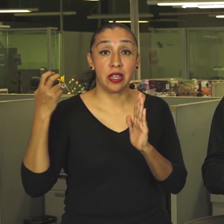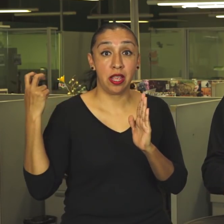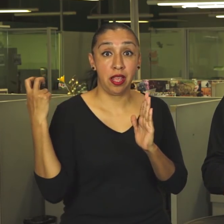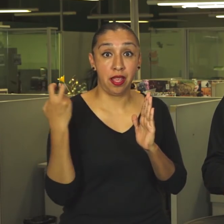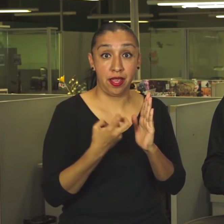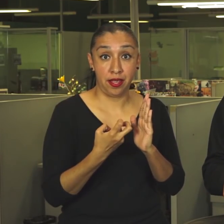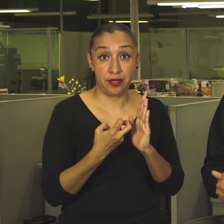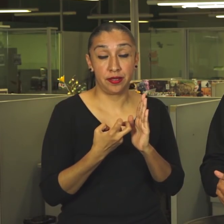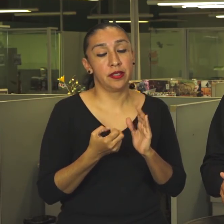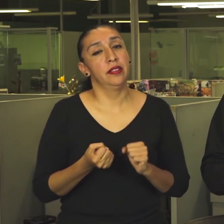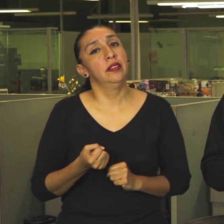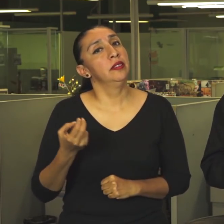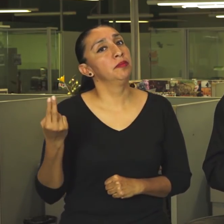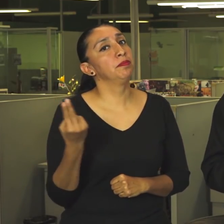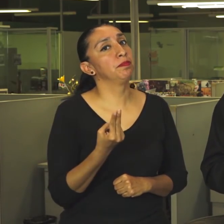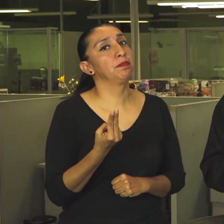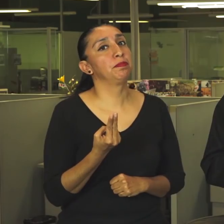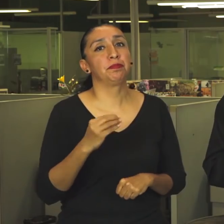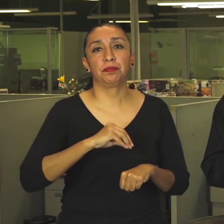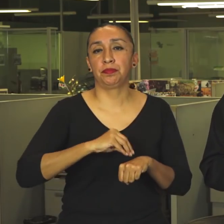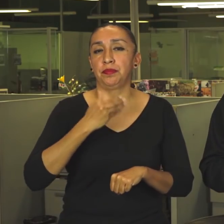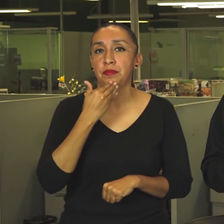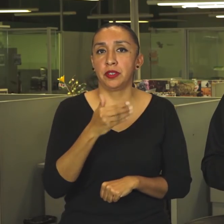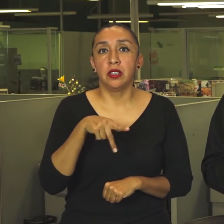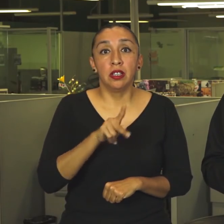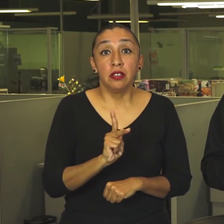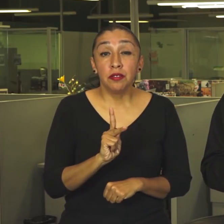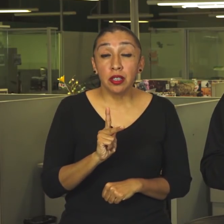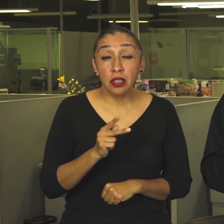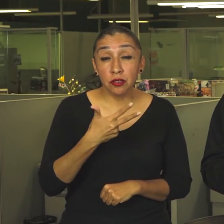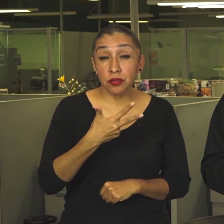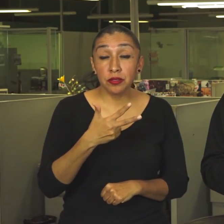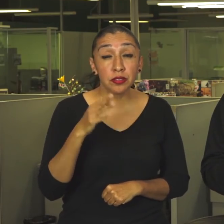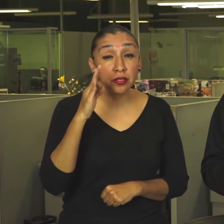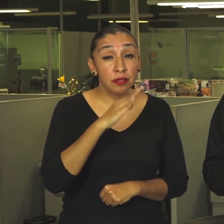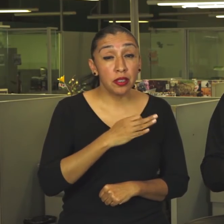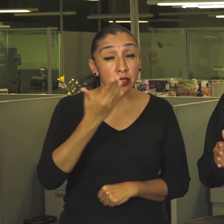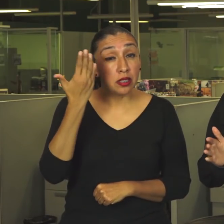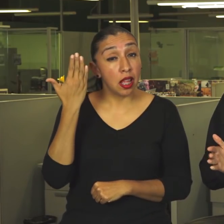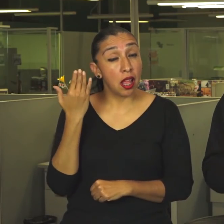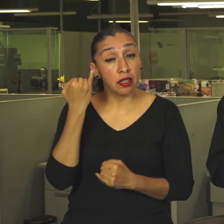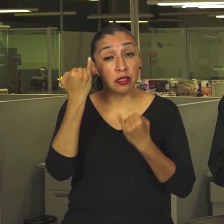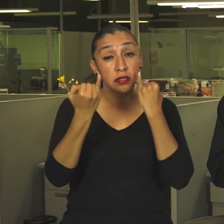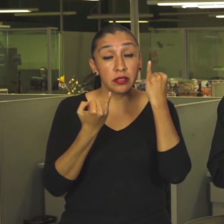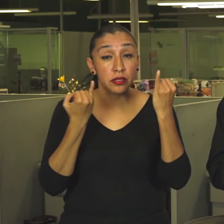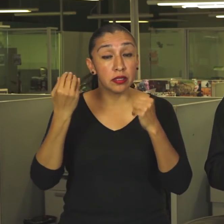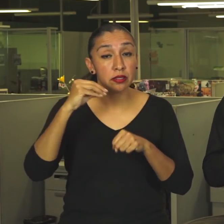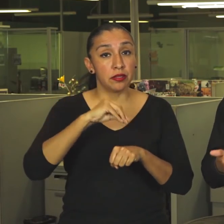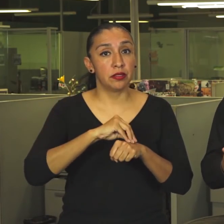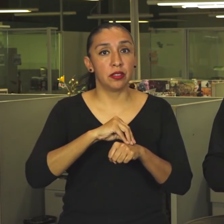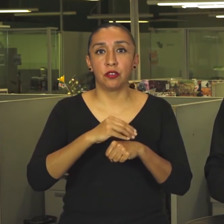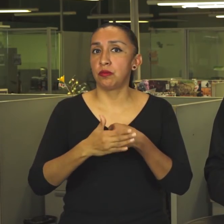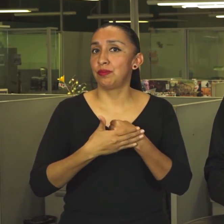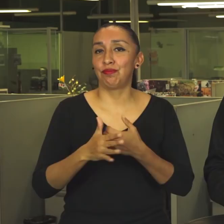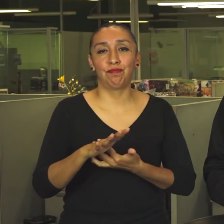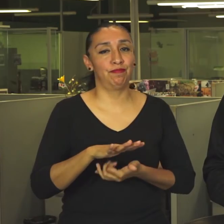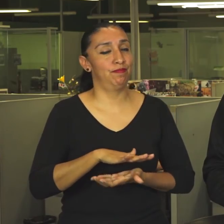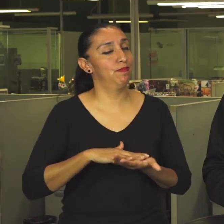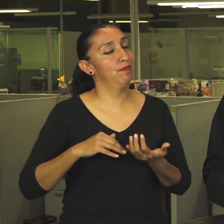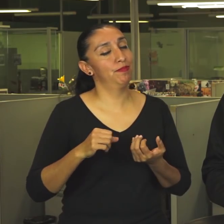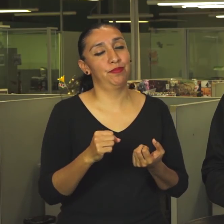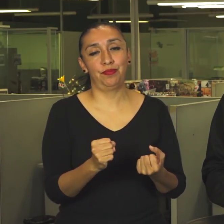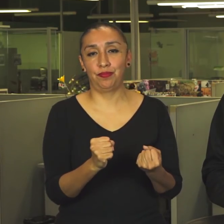estorban los prototipos por ello aquellos que se construyeron en septiembre de 2017 son derribados para dar pie